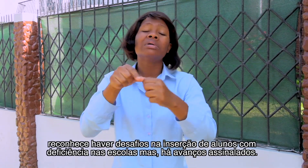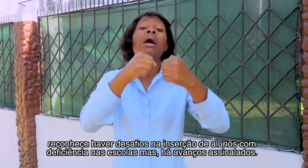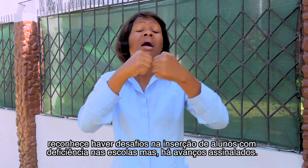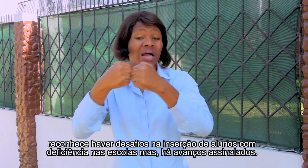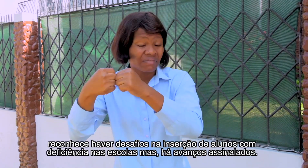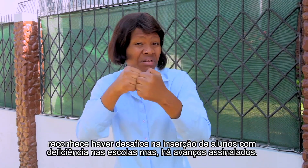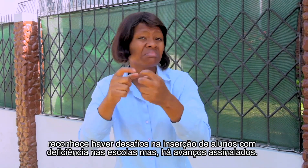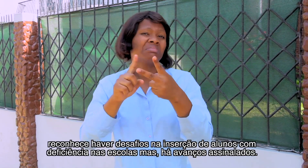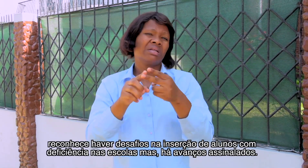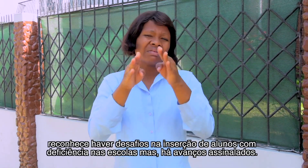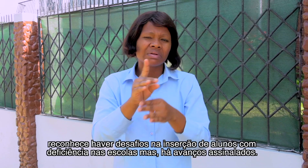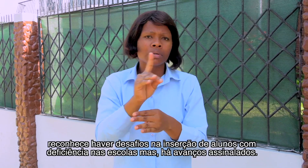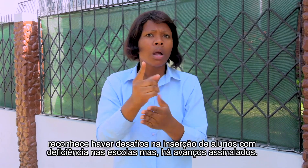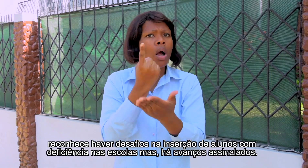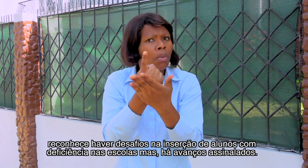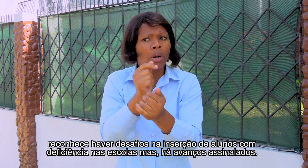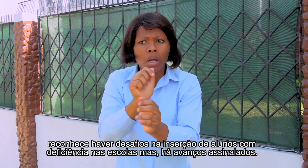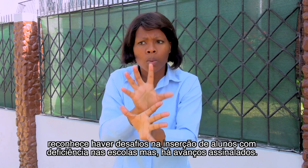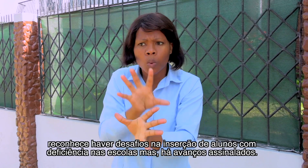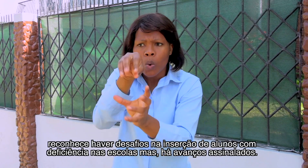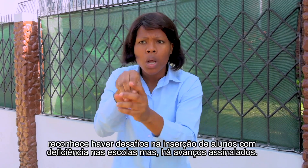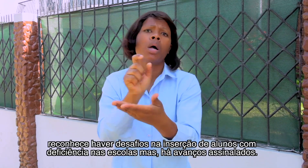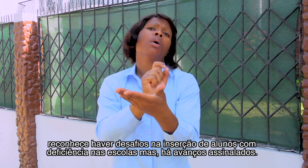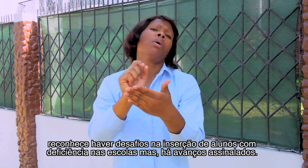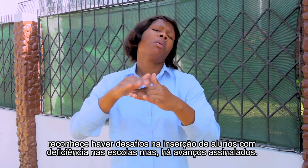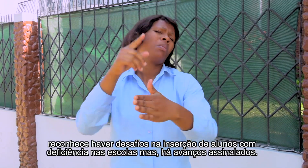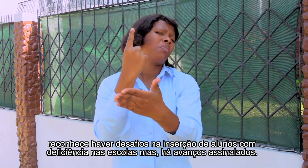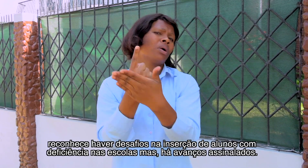inserção de alunos com deficiência nas escolas, mas há avassos assinalados.